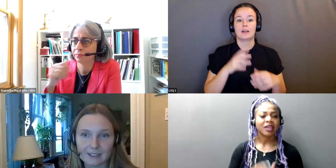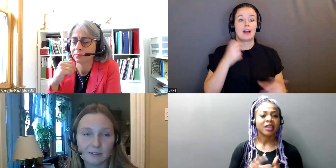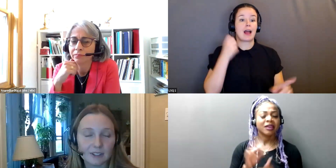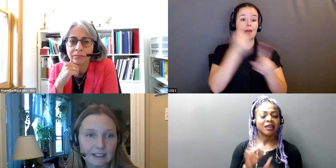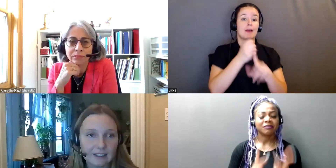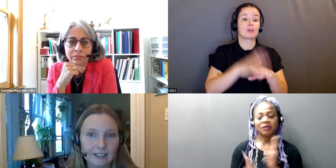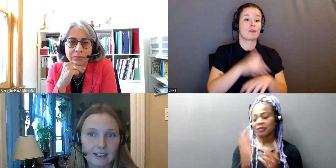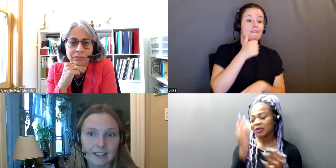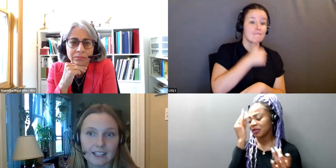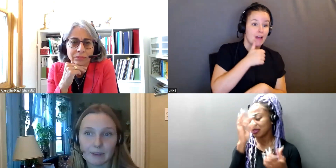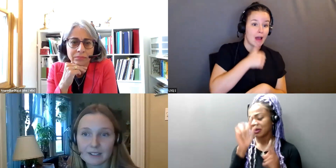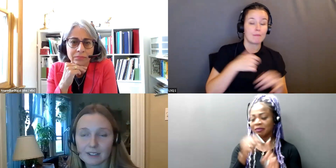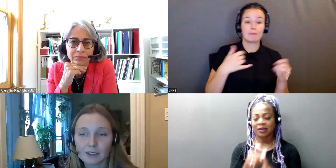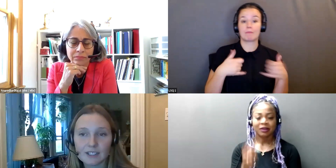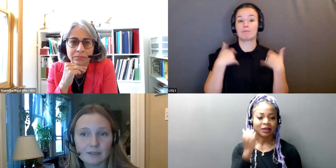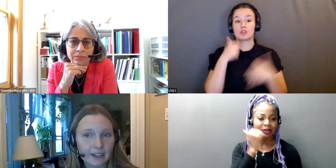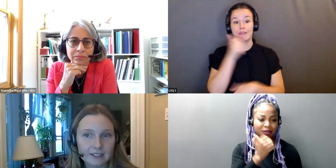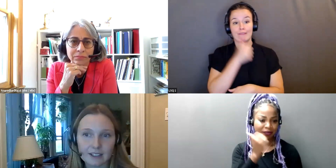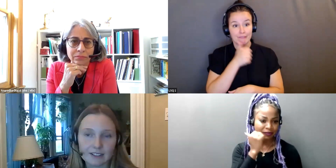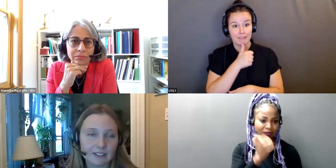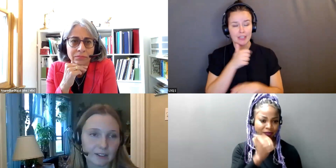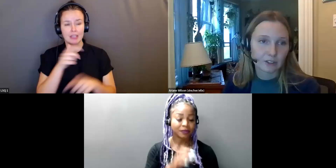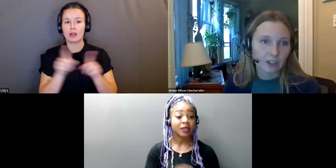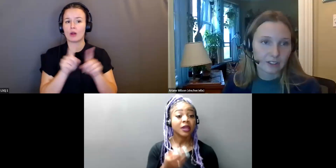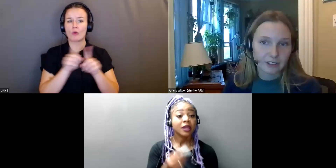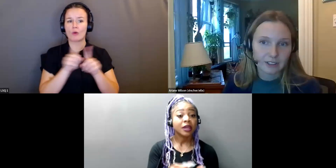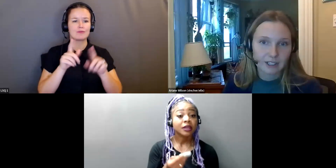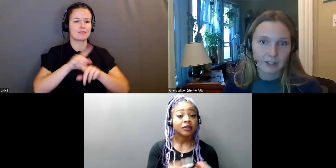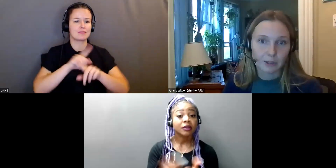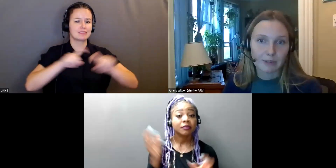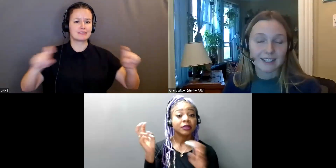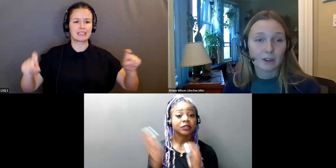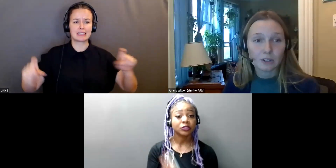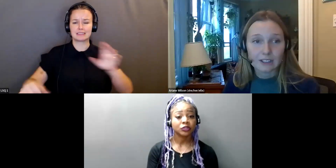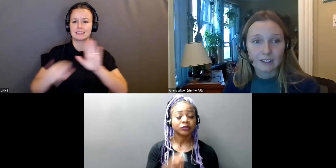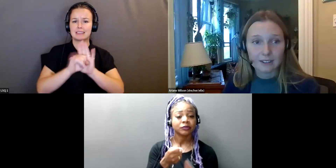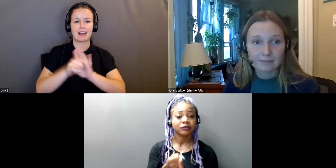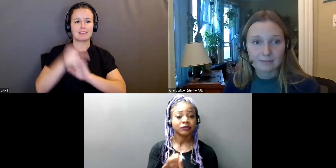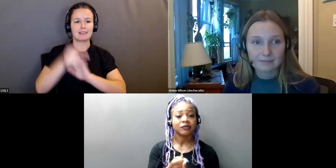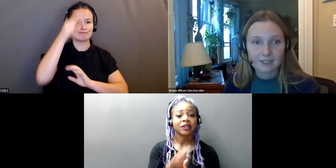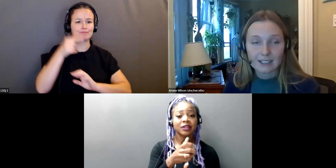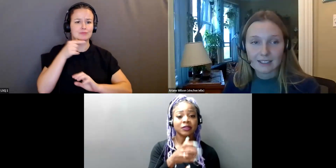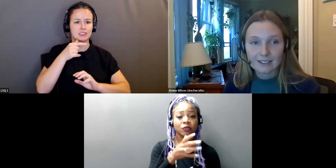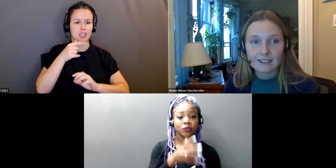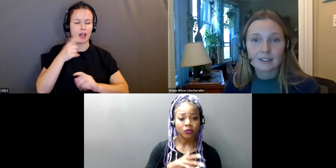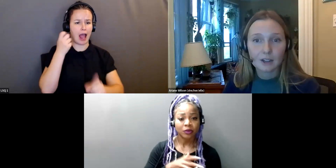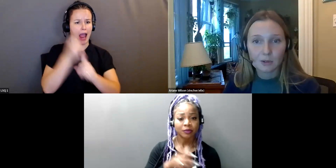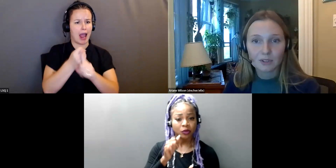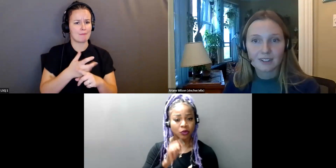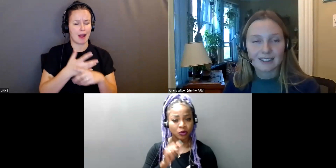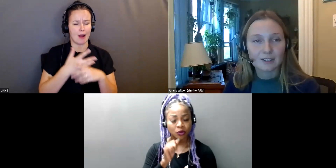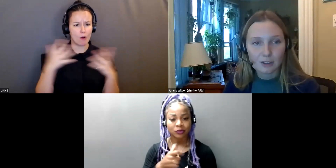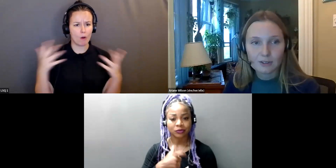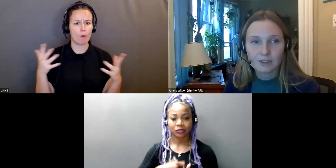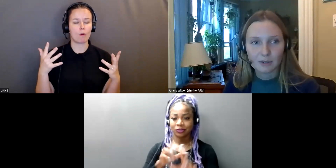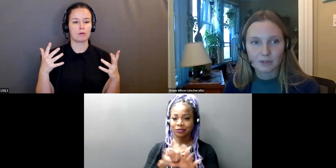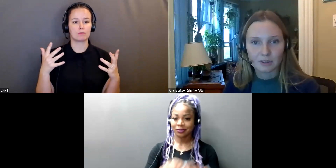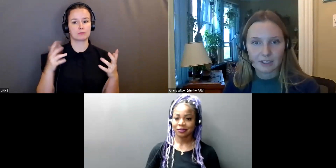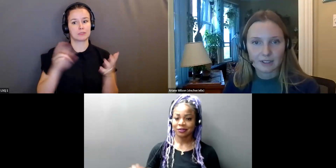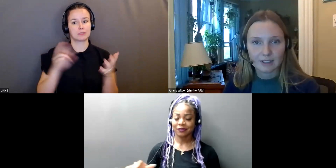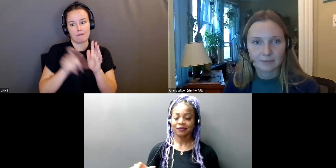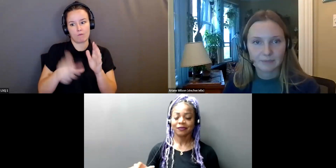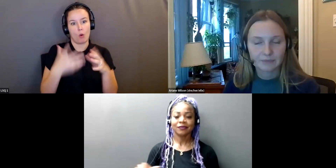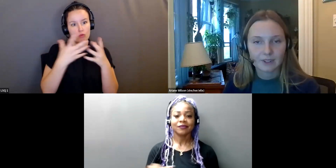femmes, des filles et des personnes de diverses identités de genre de manière unique et nécessitent donc des